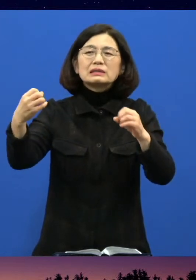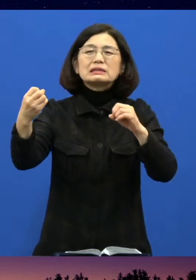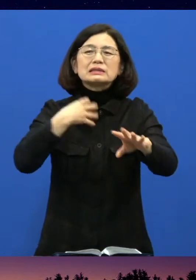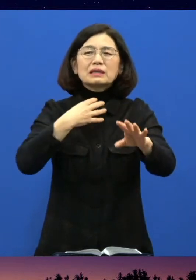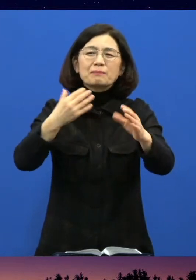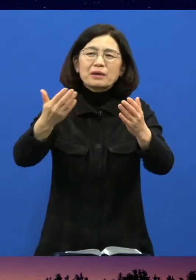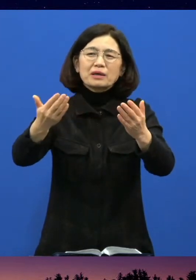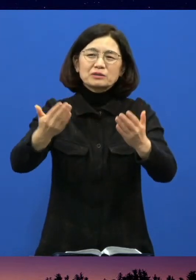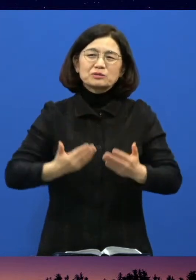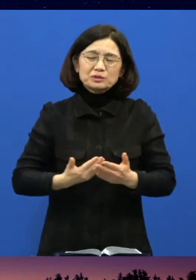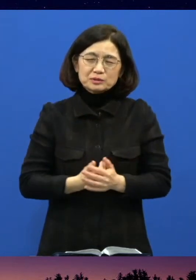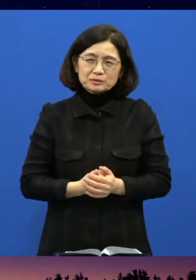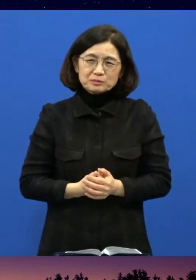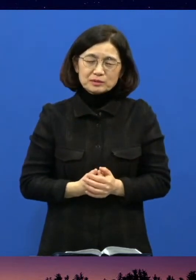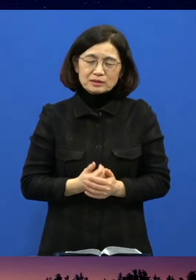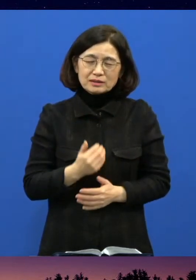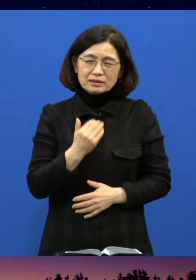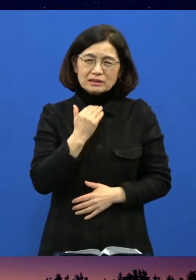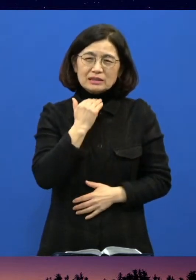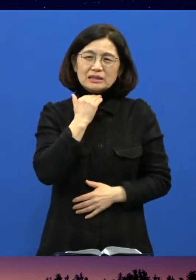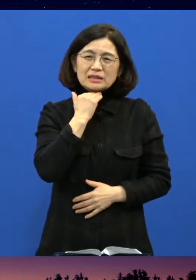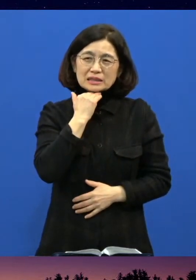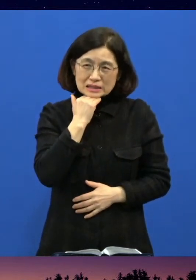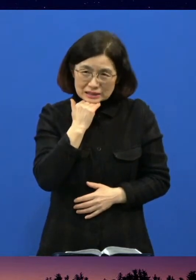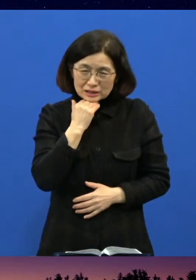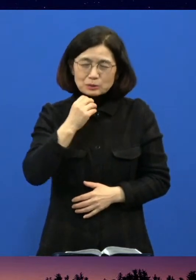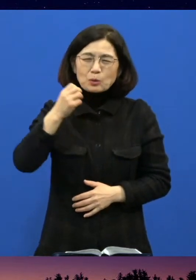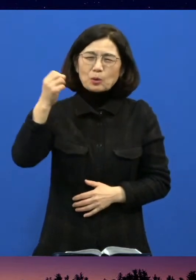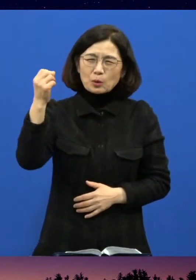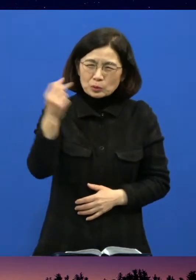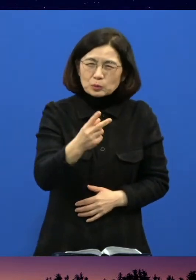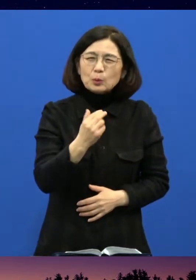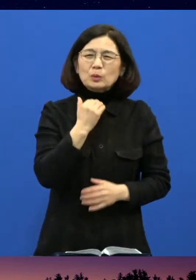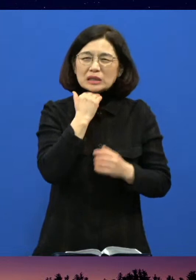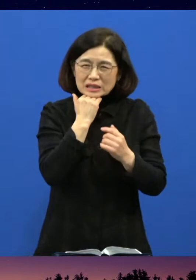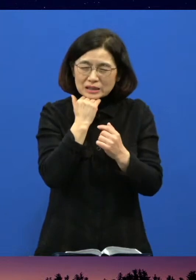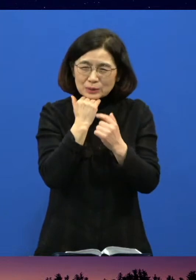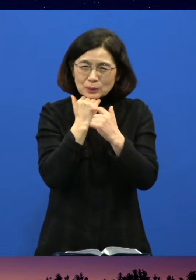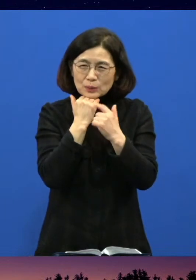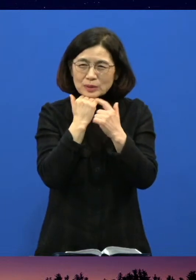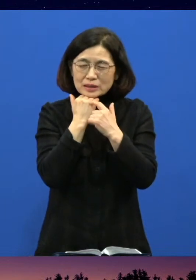여기 기다리고 기다렸다는 이 대목이 바로 믿음을 잘 표현하는 대목입니다.